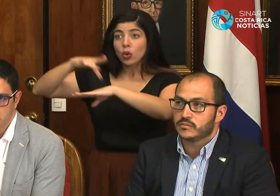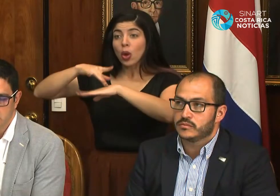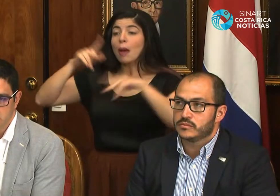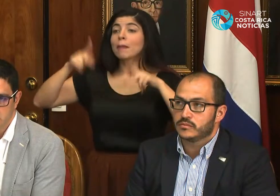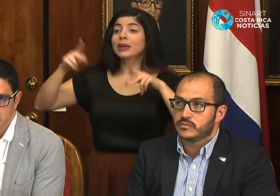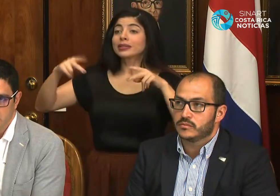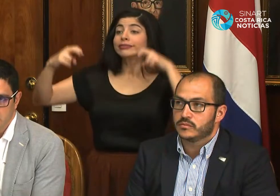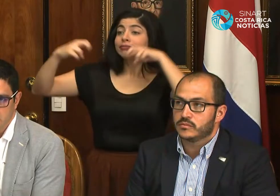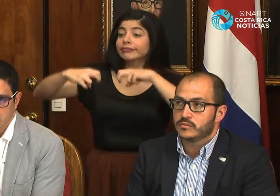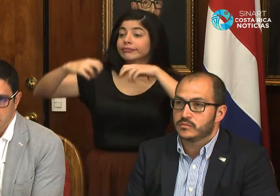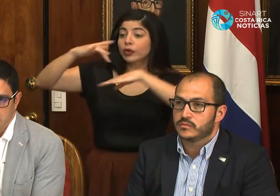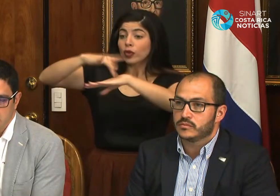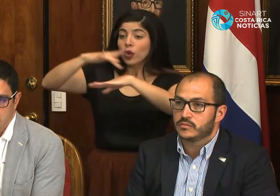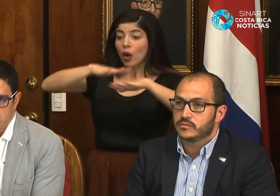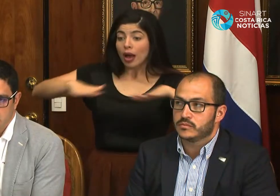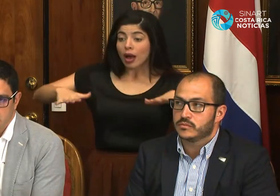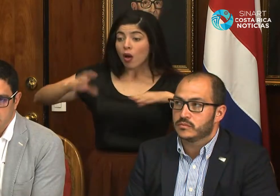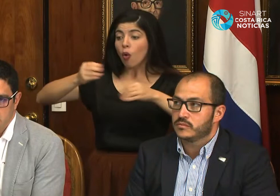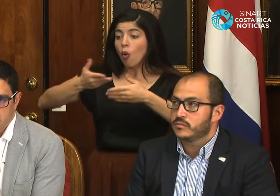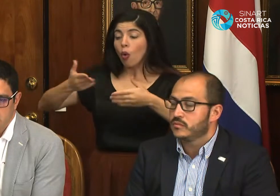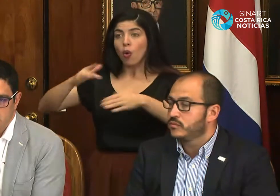diferentes personas.